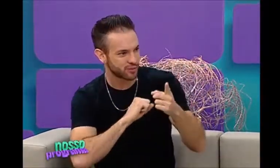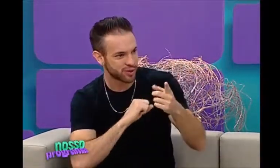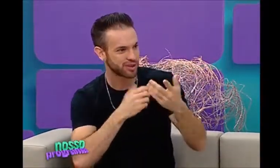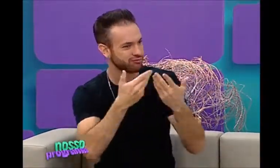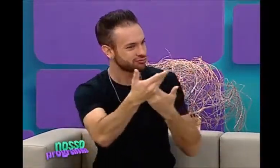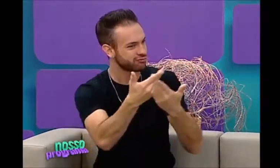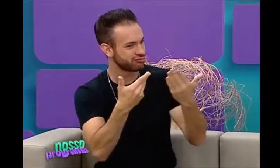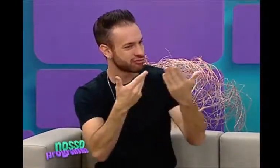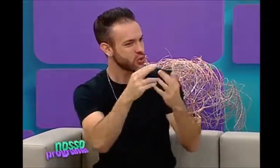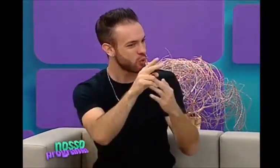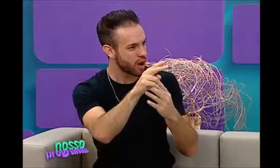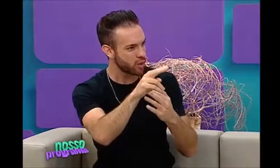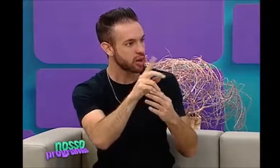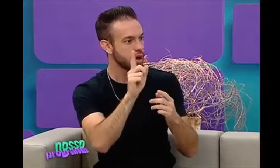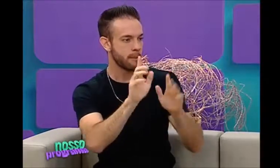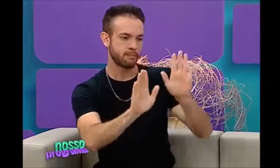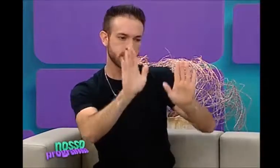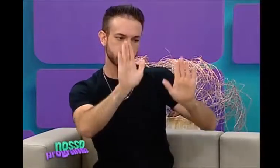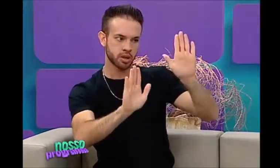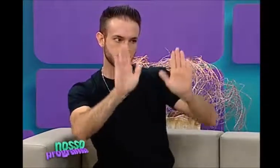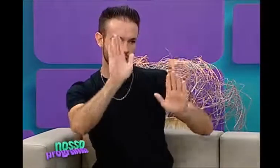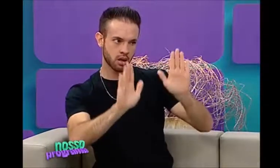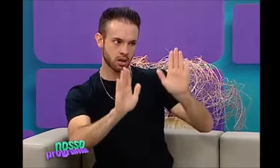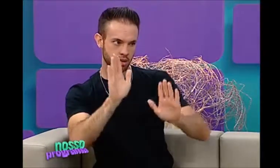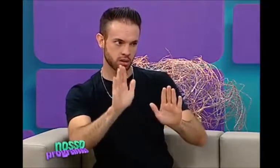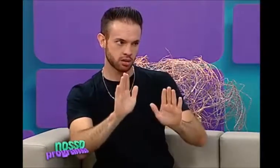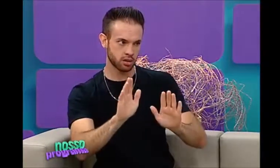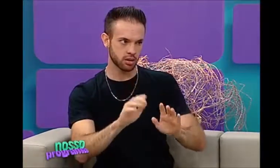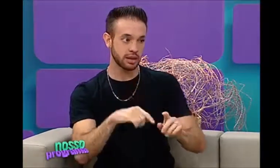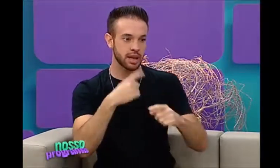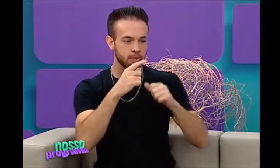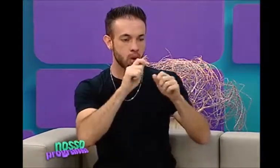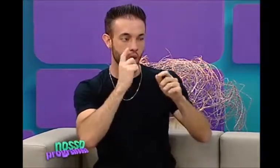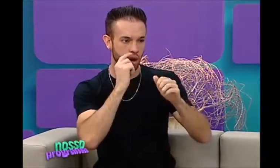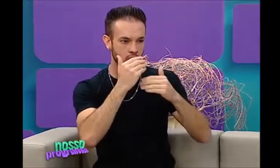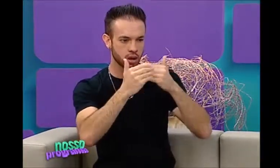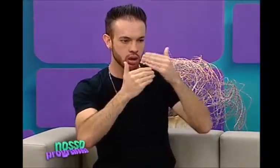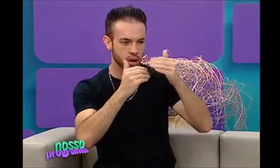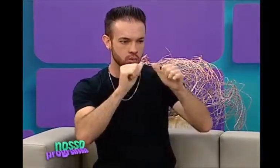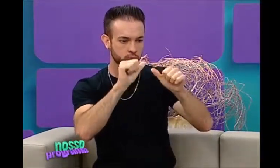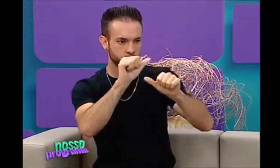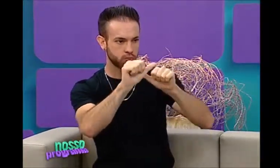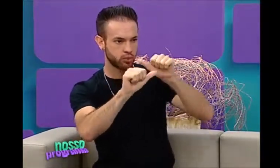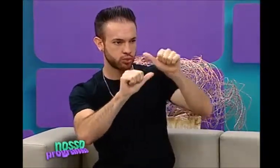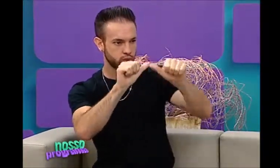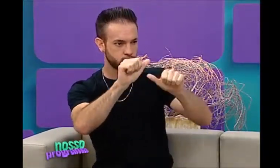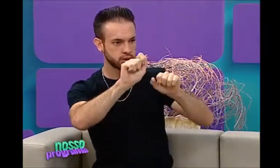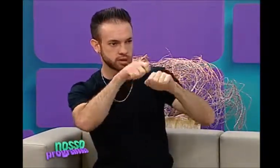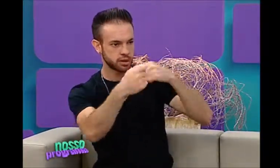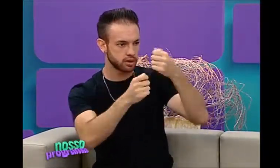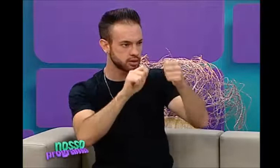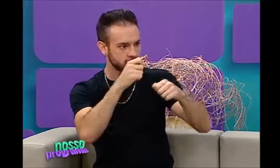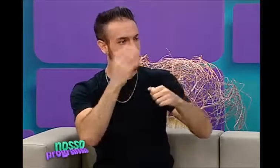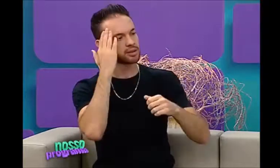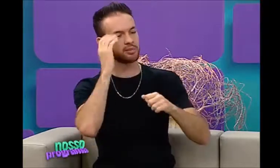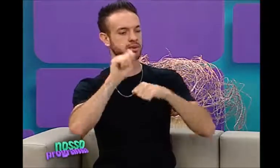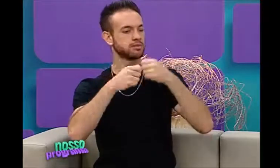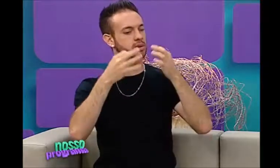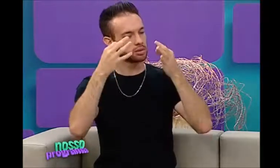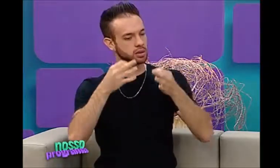agora. Amo você e tal. Isso é mais mímica. Aí a pessoa vai desenvolvendo e vai dando sinal para as